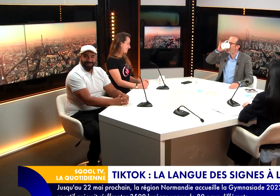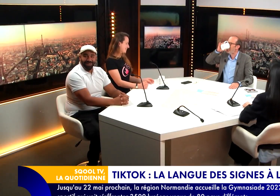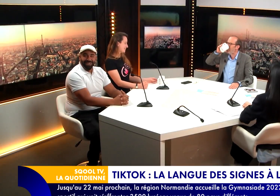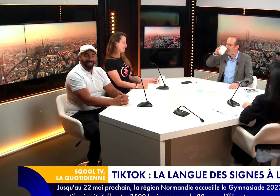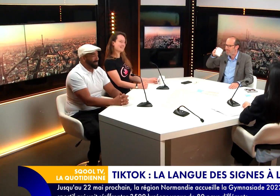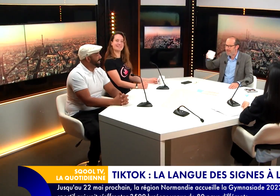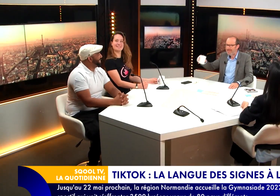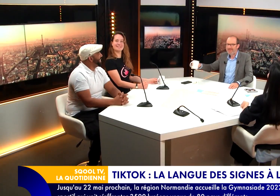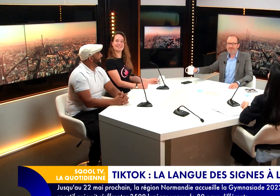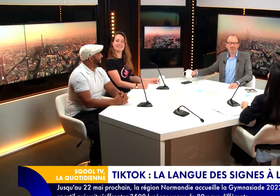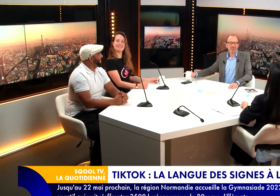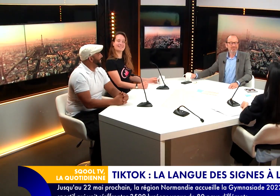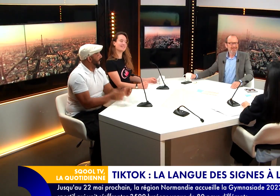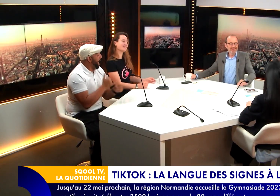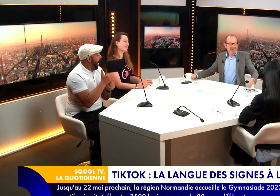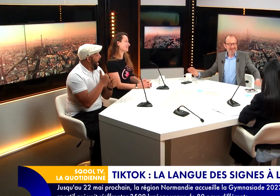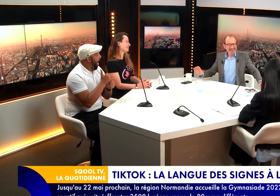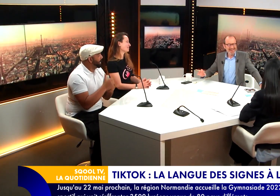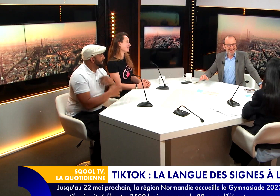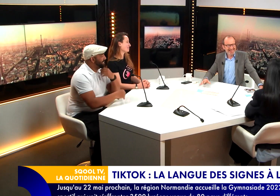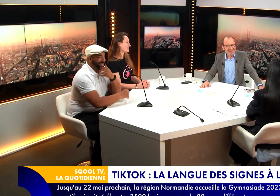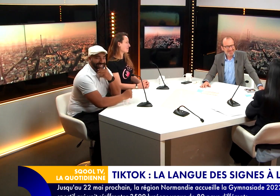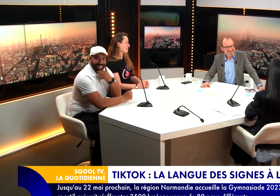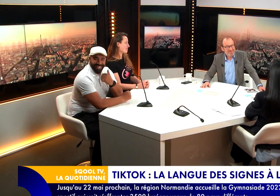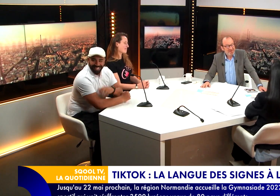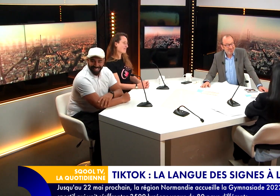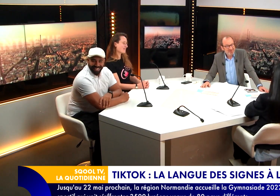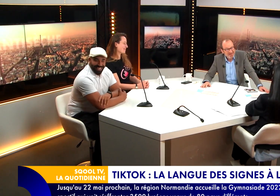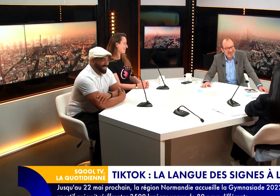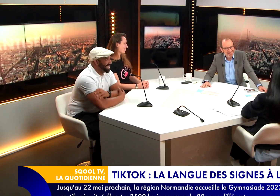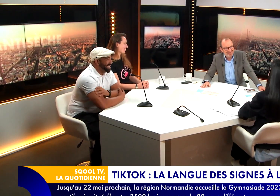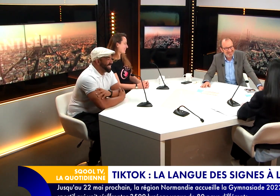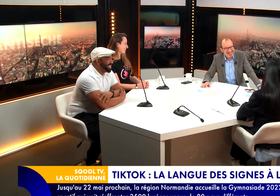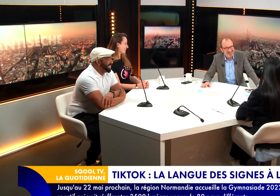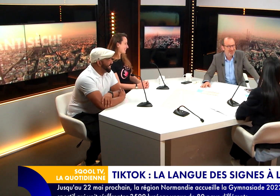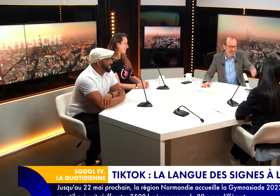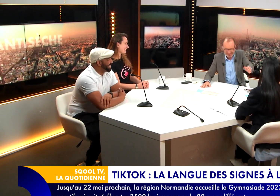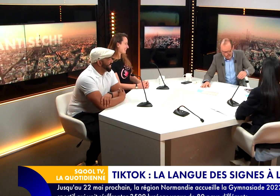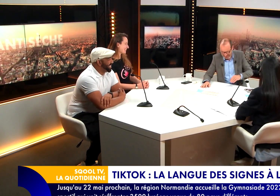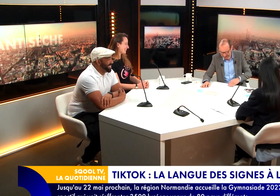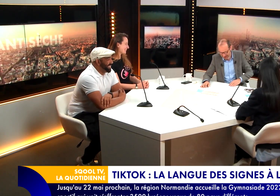Prendre un petit café. Ah, bonjour Amal, comment ça va? On s'est déjà vu tout à l'heure.